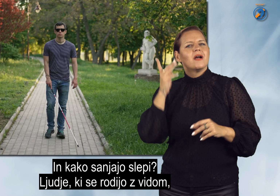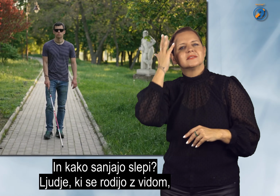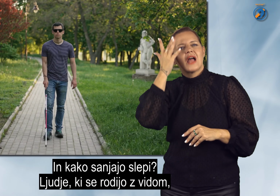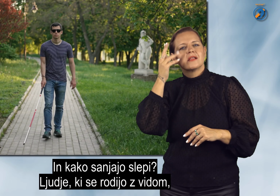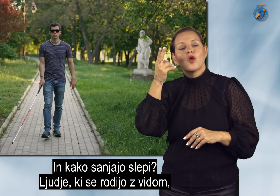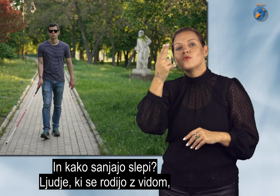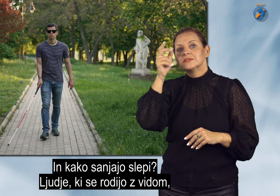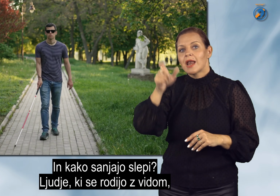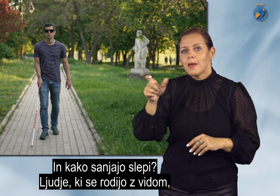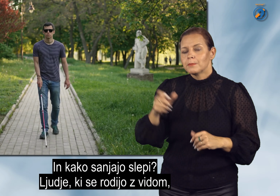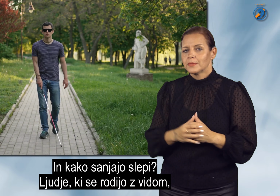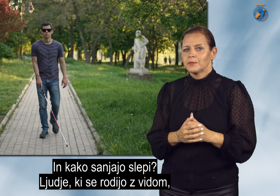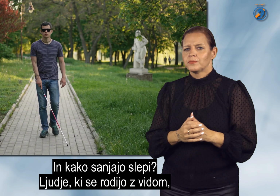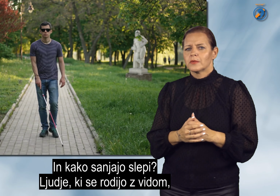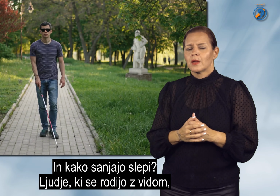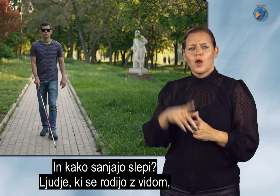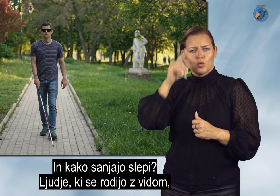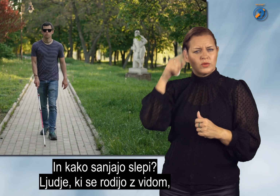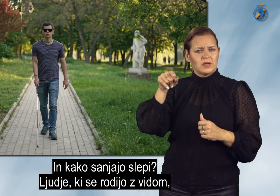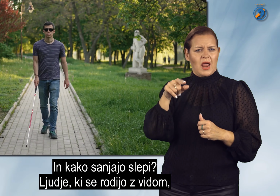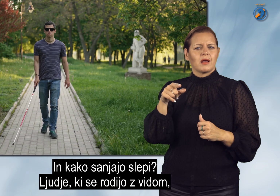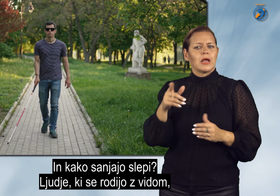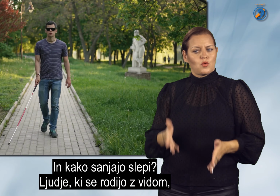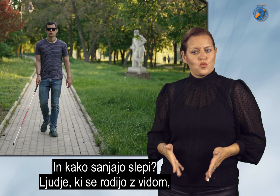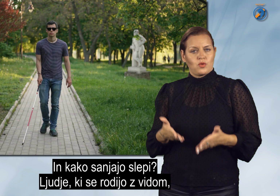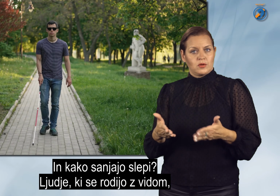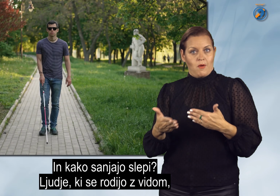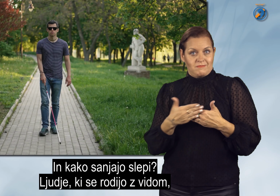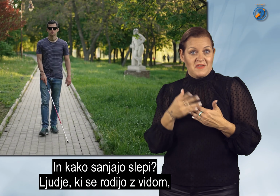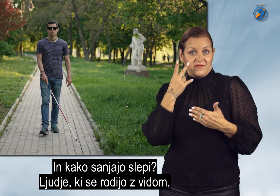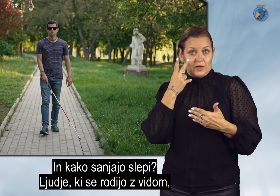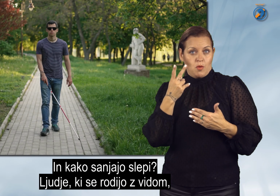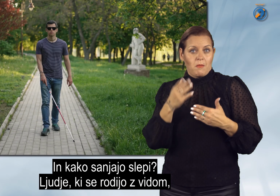In kako sanjajo slepi? Ljudje, ki se rodijo z